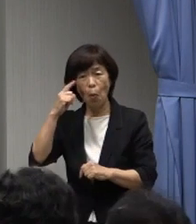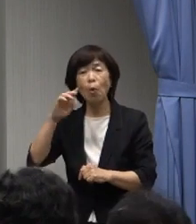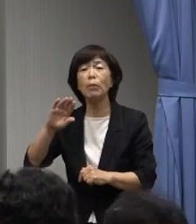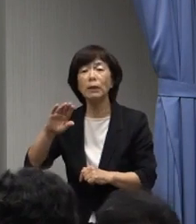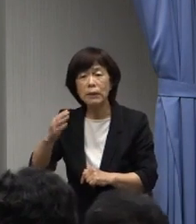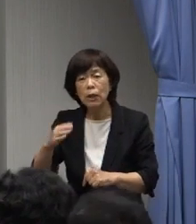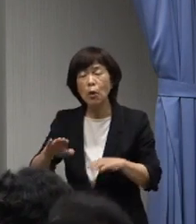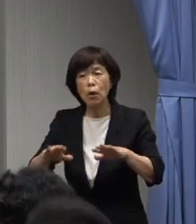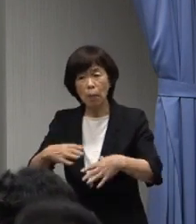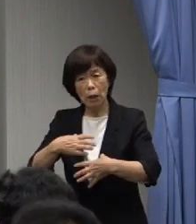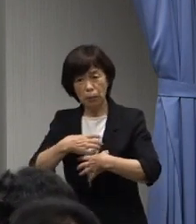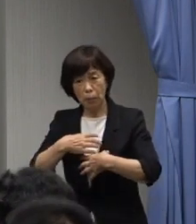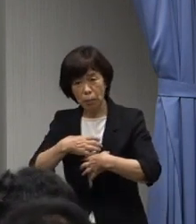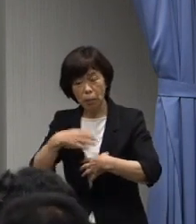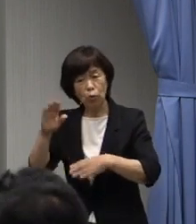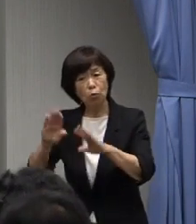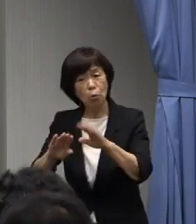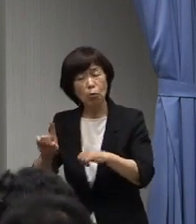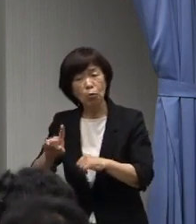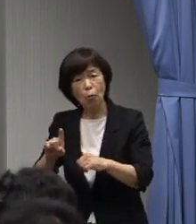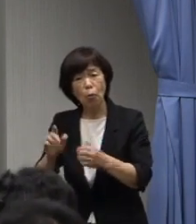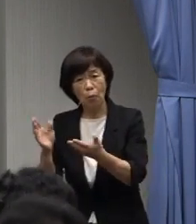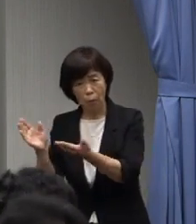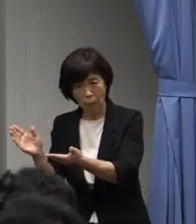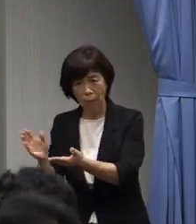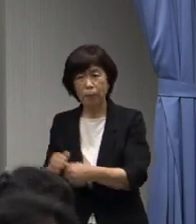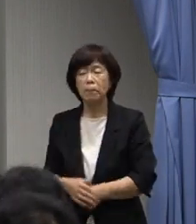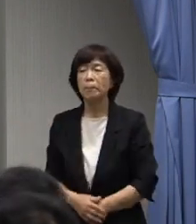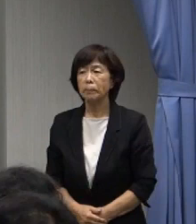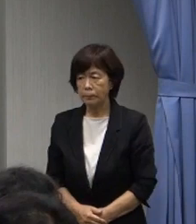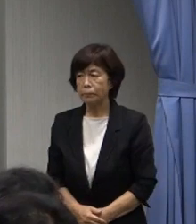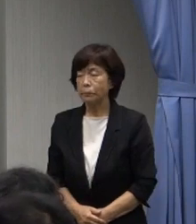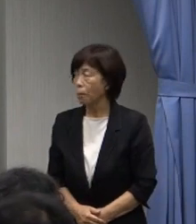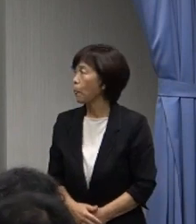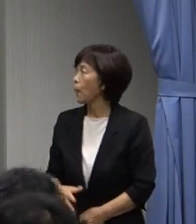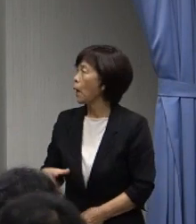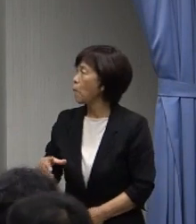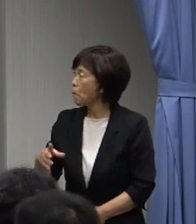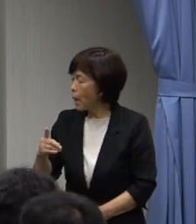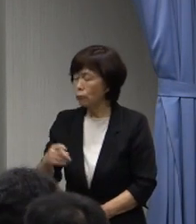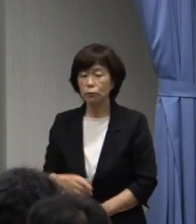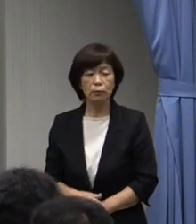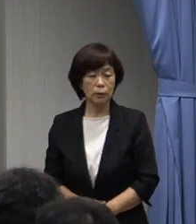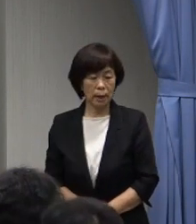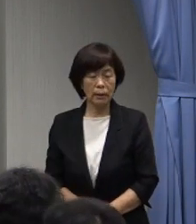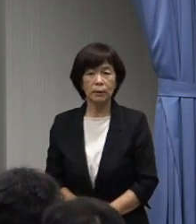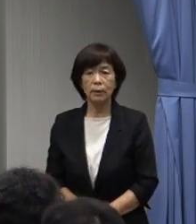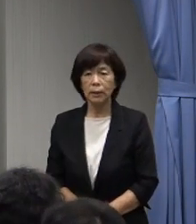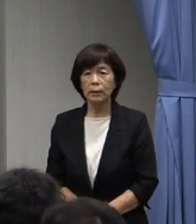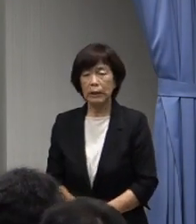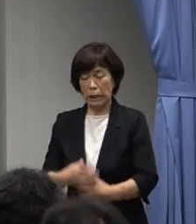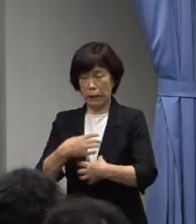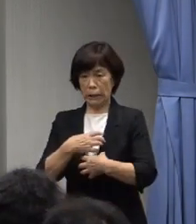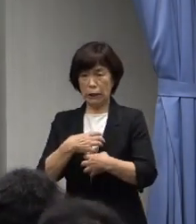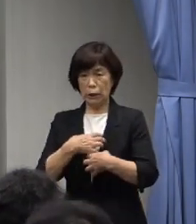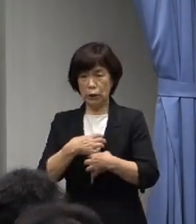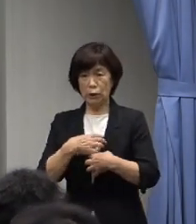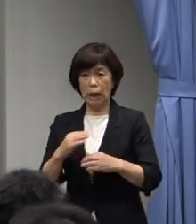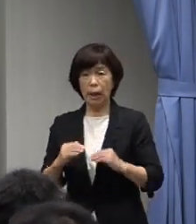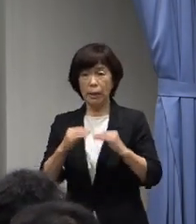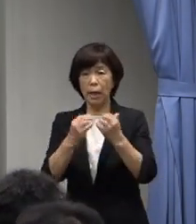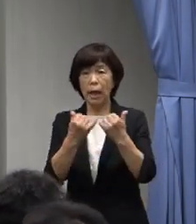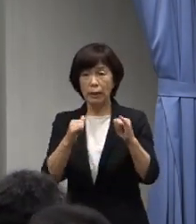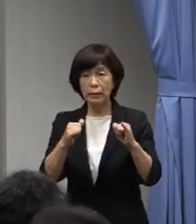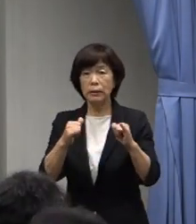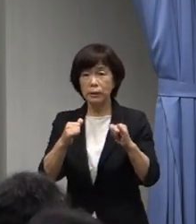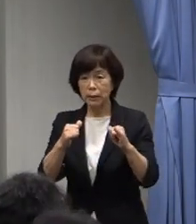ることなどはあるかお願いします。 まずやはりリスクの高い方、この熱中